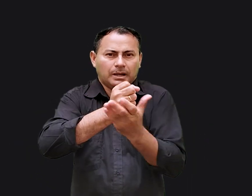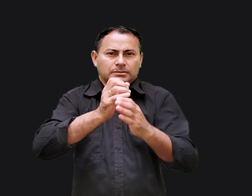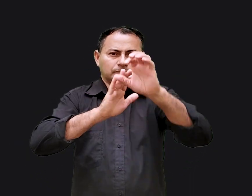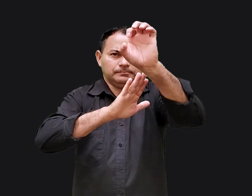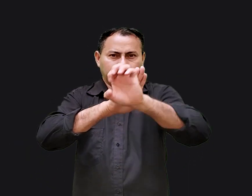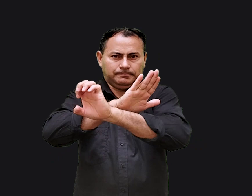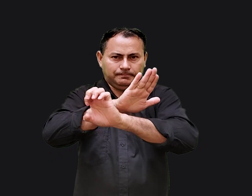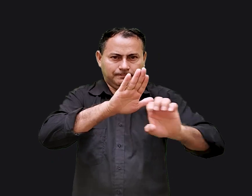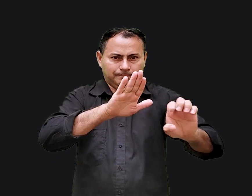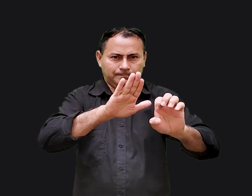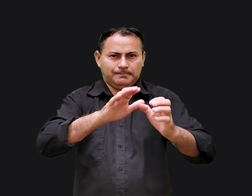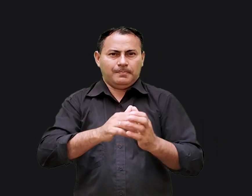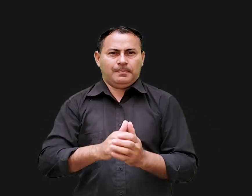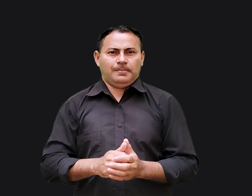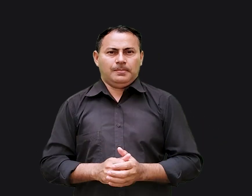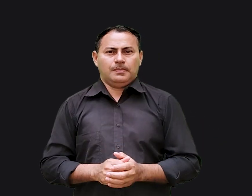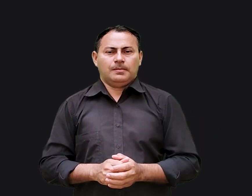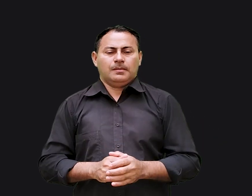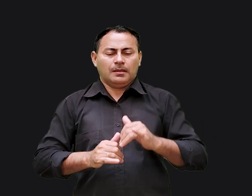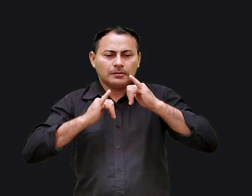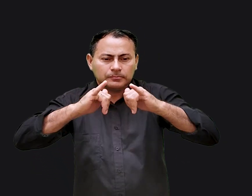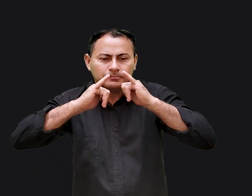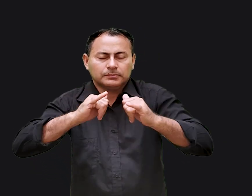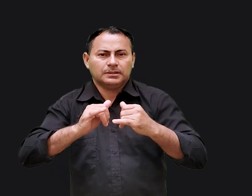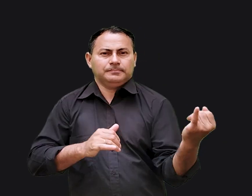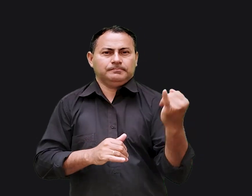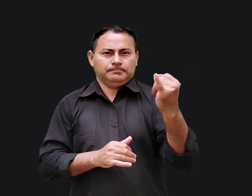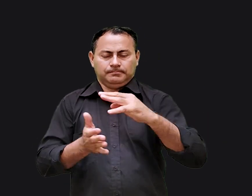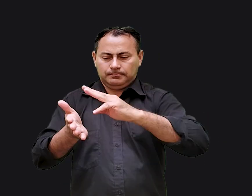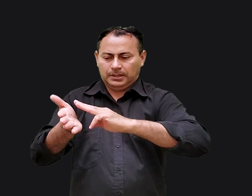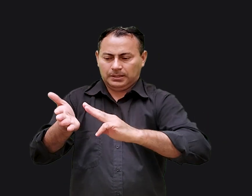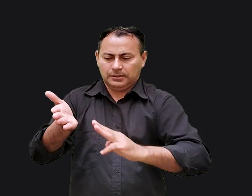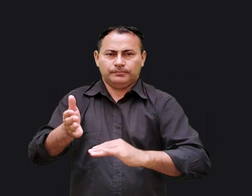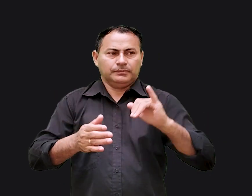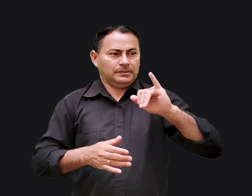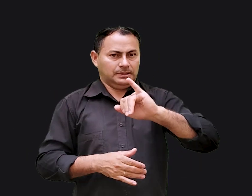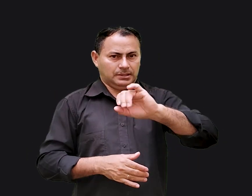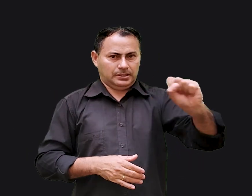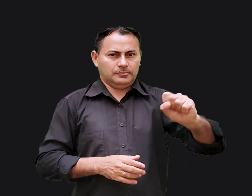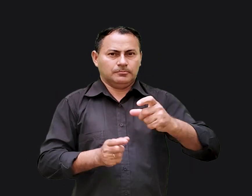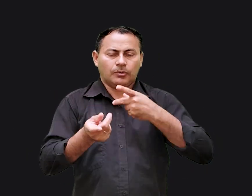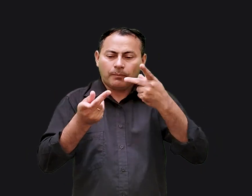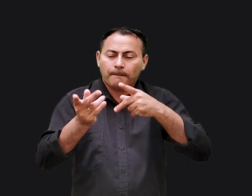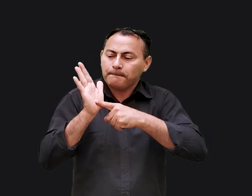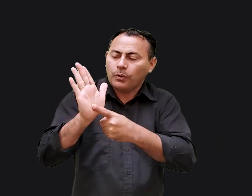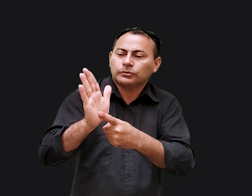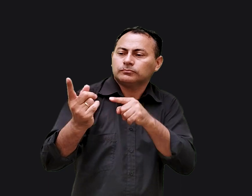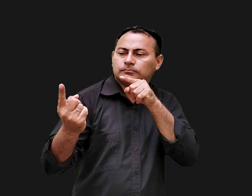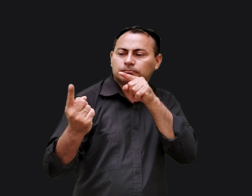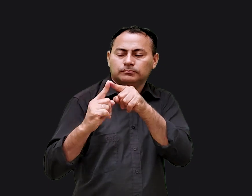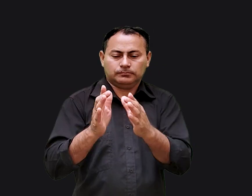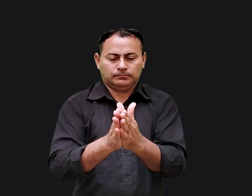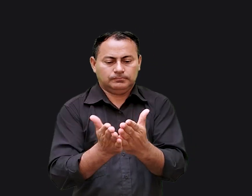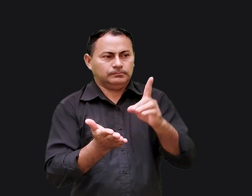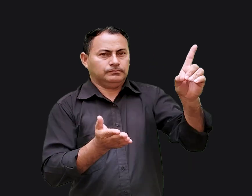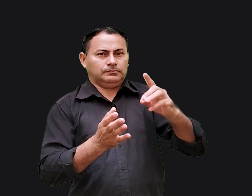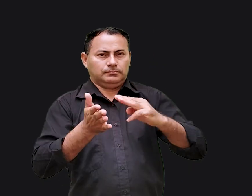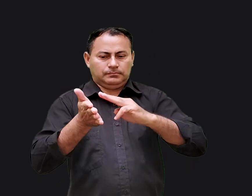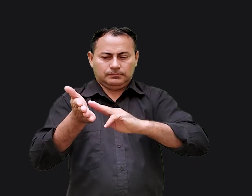do Evangelho. Com a pregação dessa importante mensagem, Isaías demonstrou o propósito da palavra de Deus no ministério